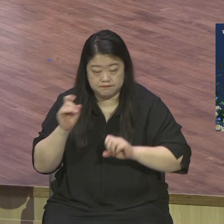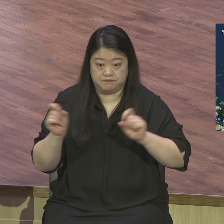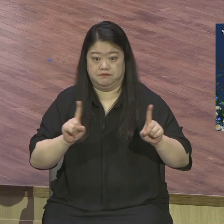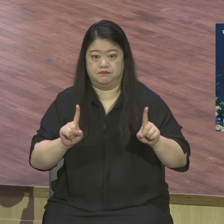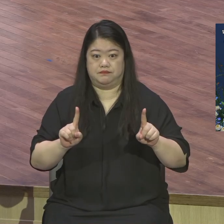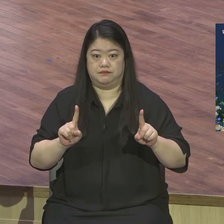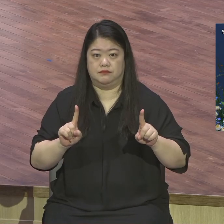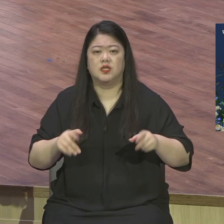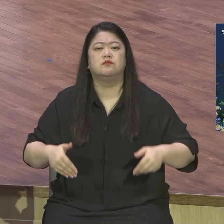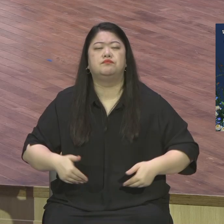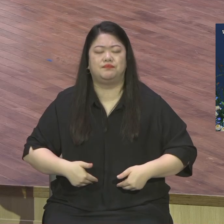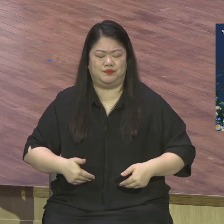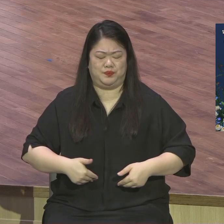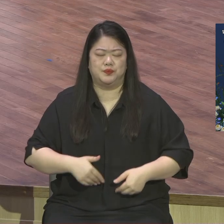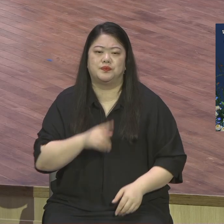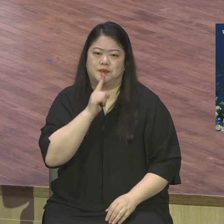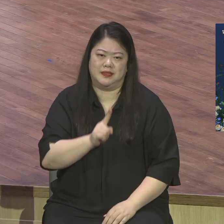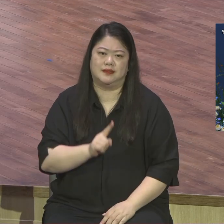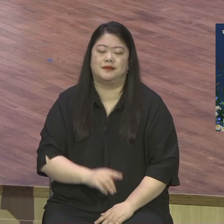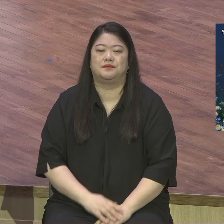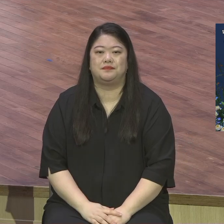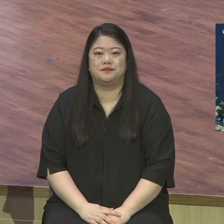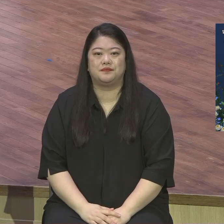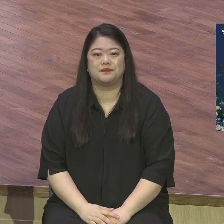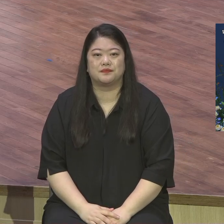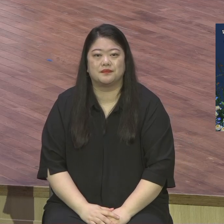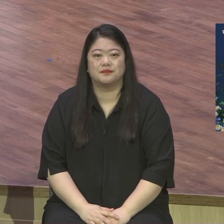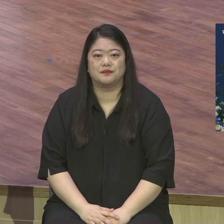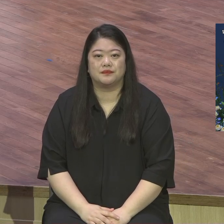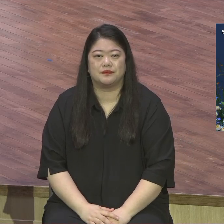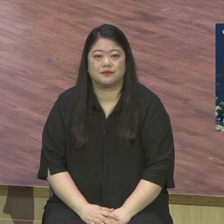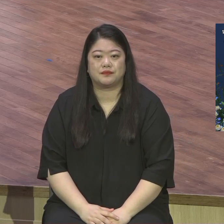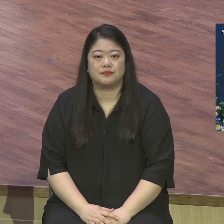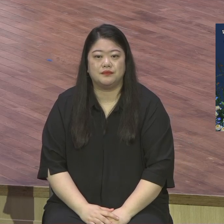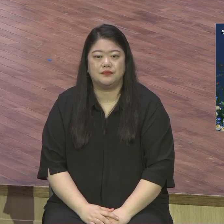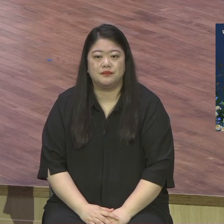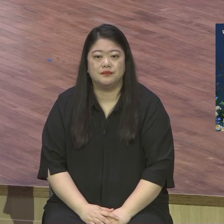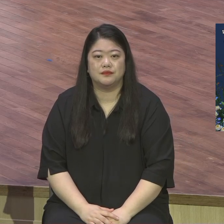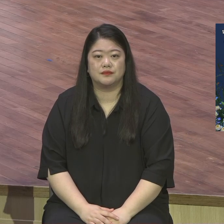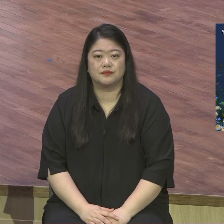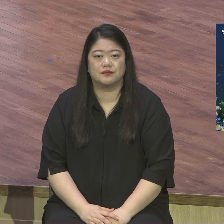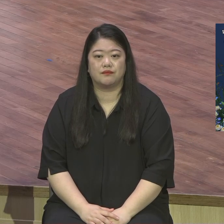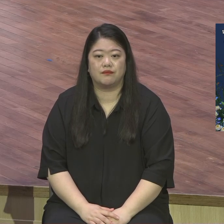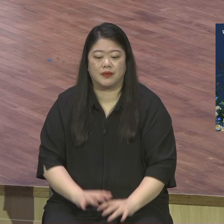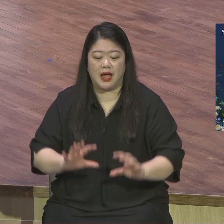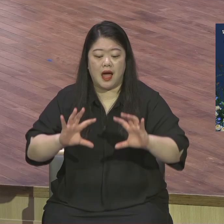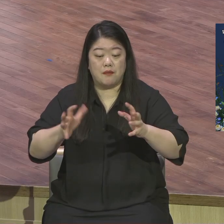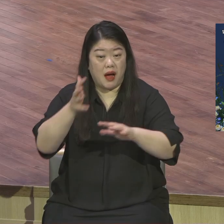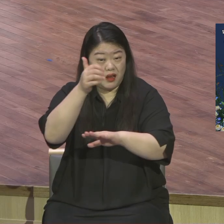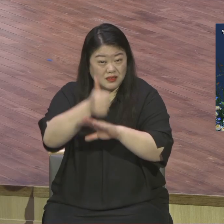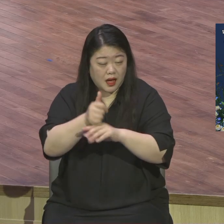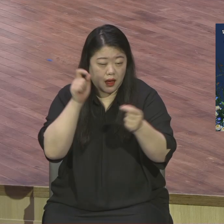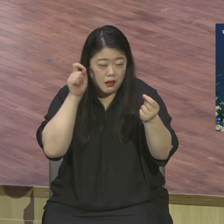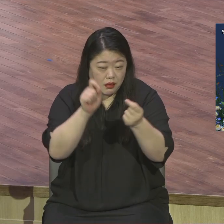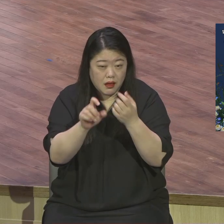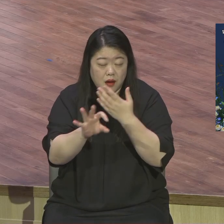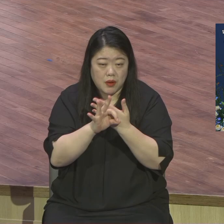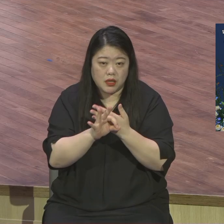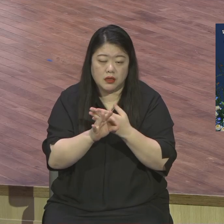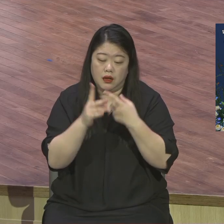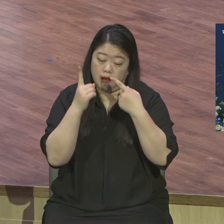떼어있는 이것을 강조했습니다. 말세의 특징이 미역이 많다, 유혹이 많다.